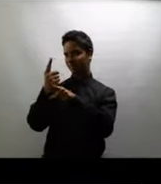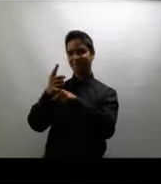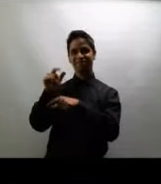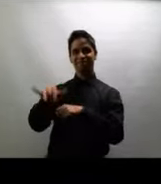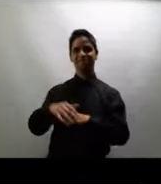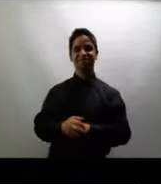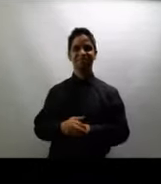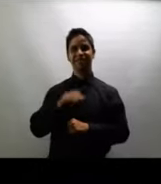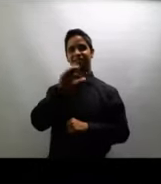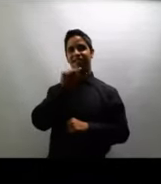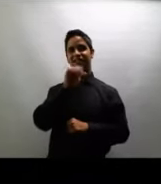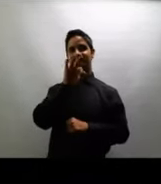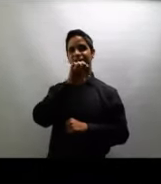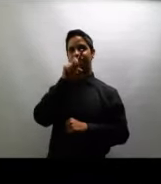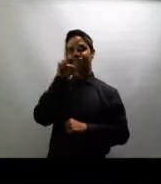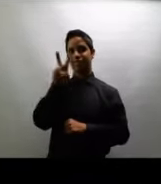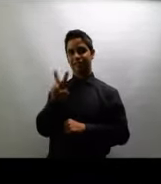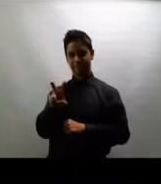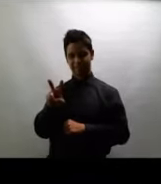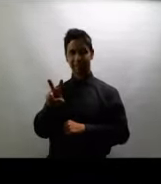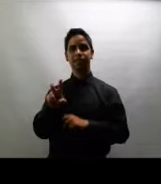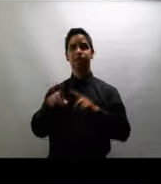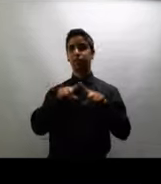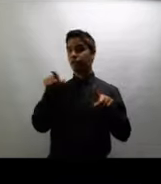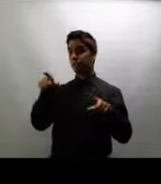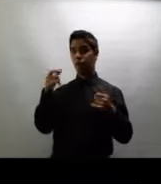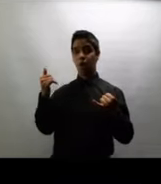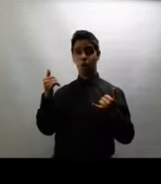Exactamente. Ay, Disney, mira, pero estamos